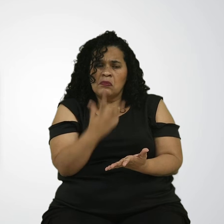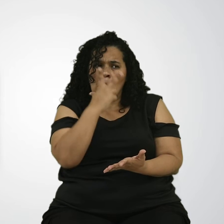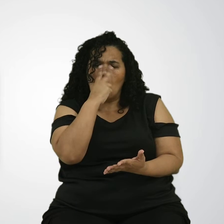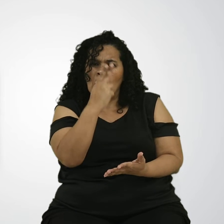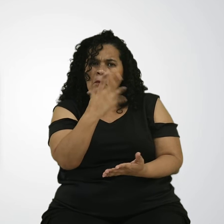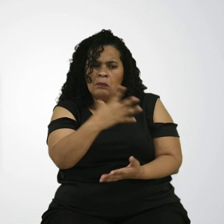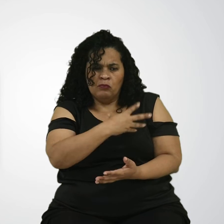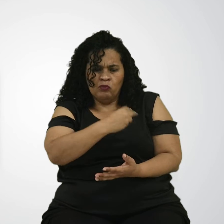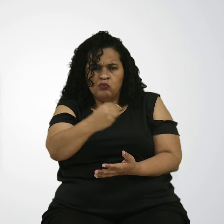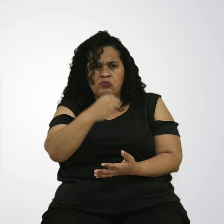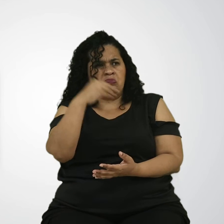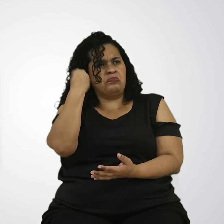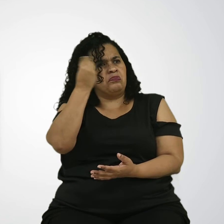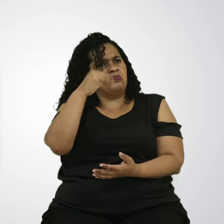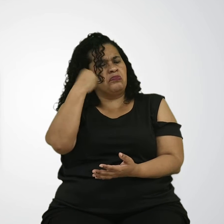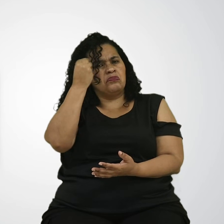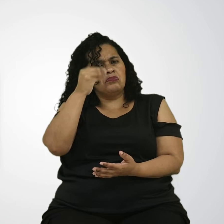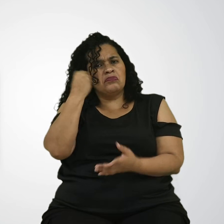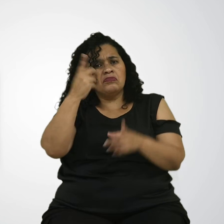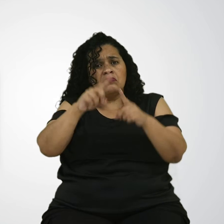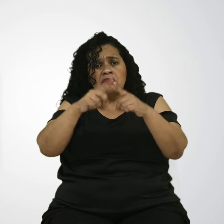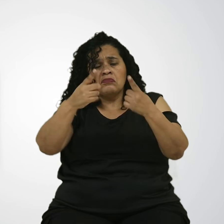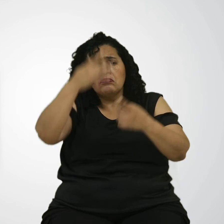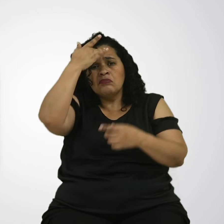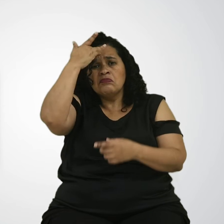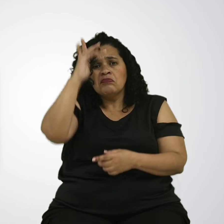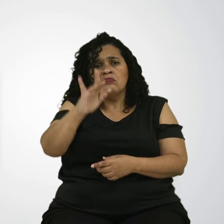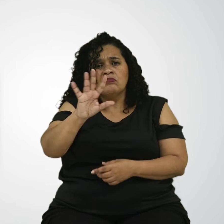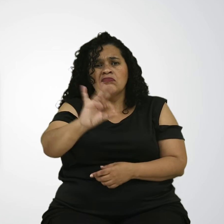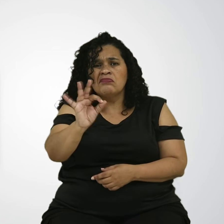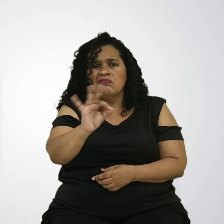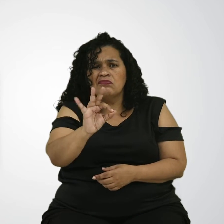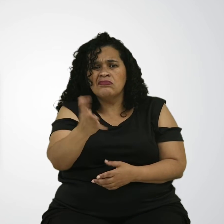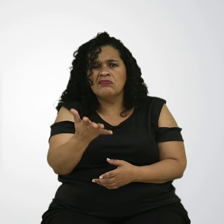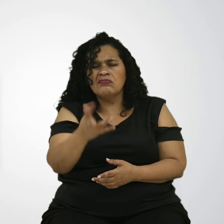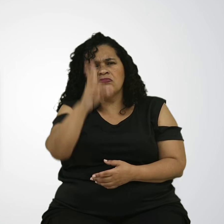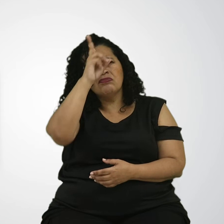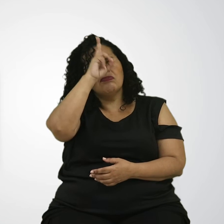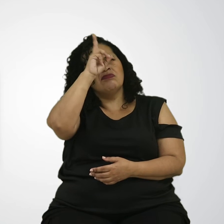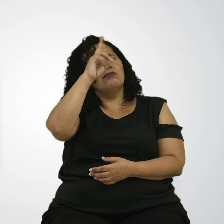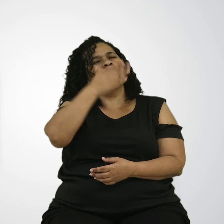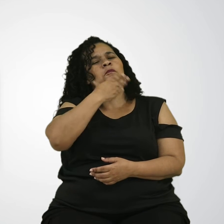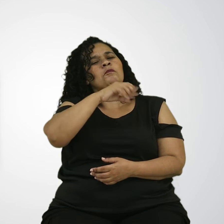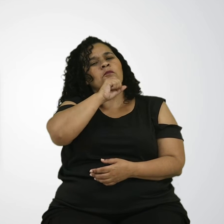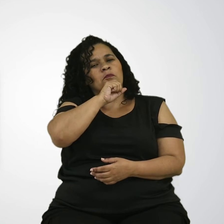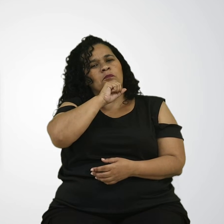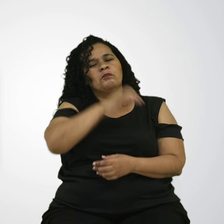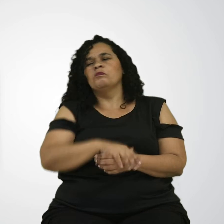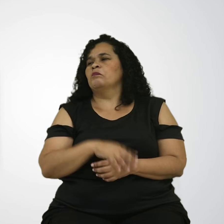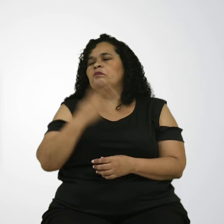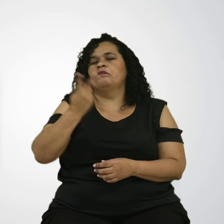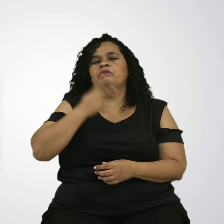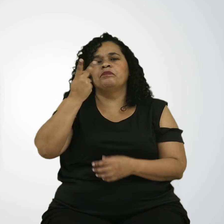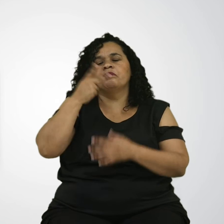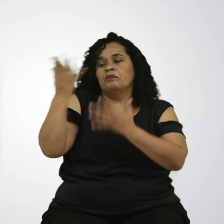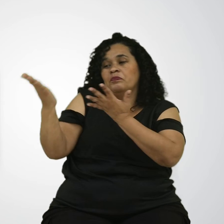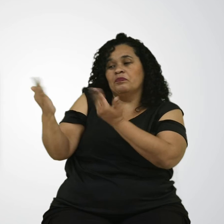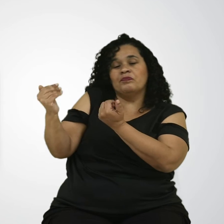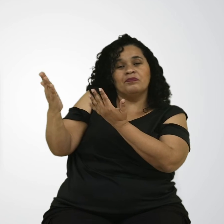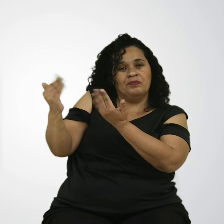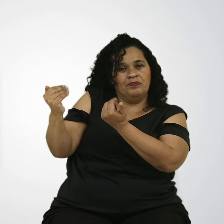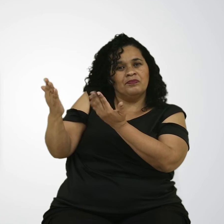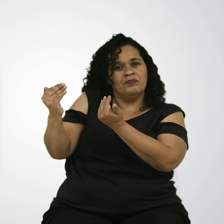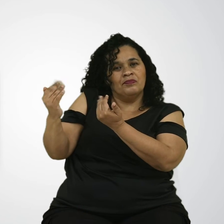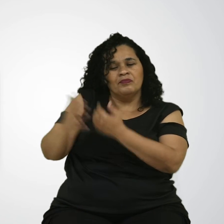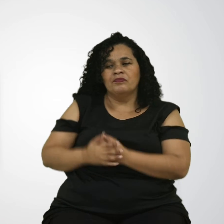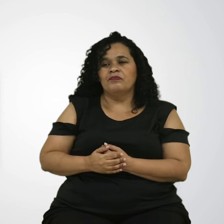sabedoria da experiência, e não tem. Eu lembro do meu pai, né? Meu pai dizia assim para mim, para os meus irmãos na nossa juventude, né? Ele dizia assim: olha,